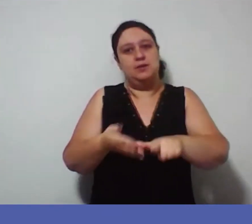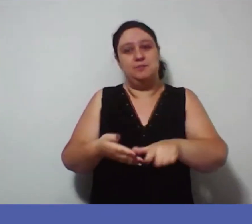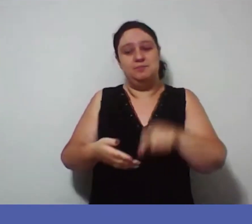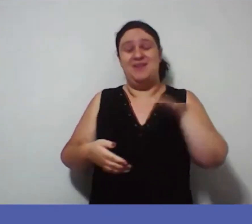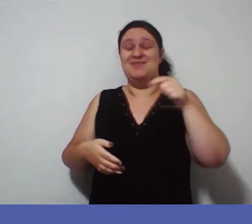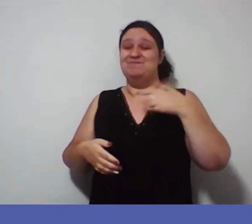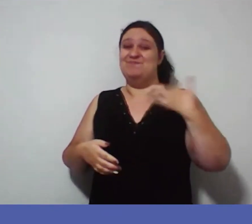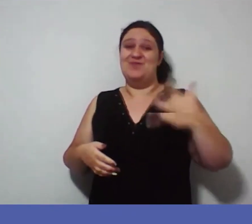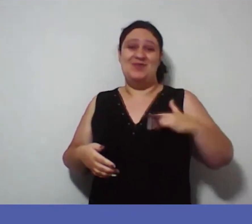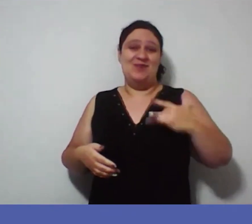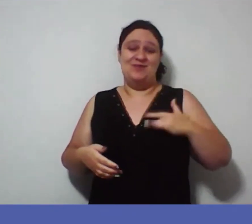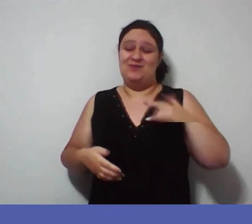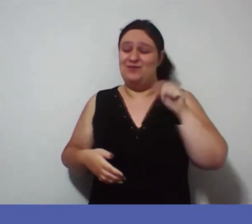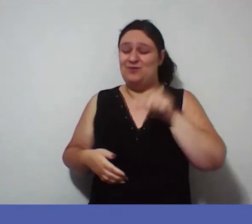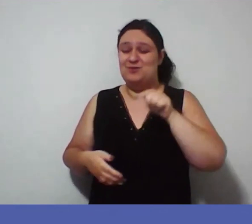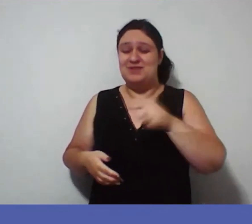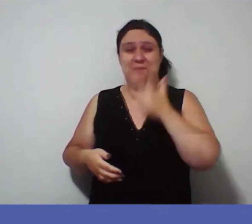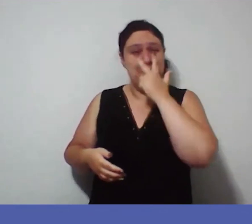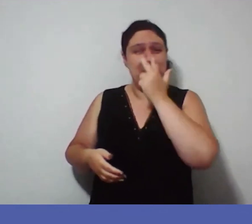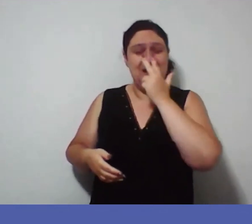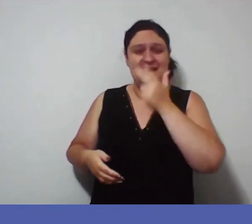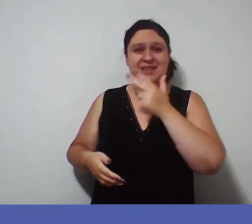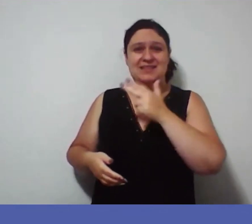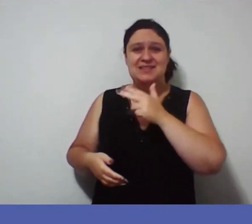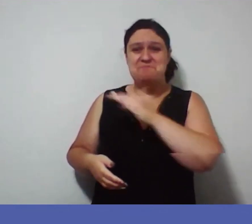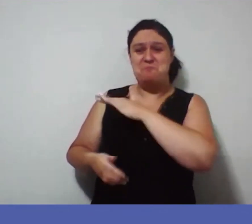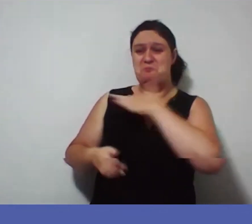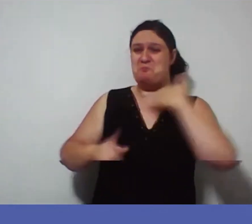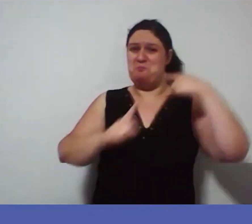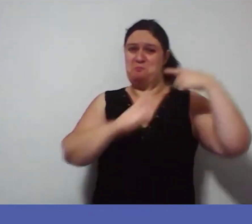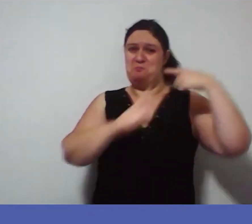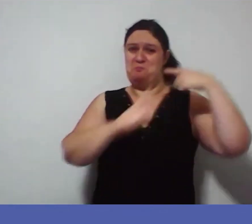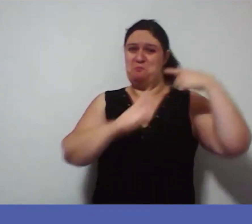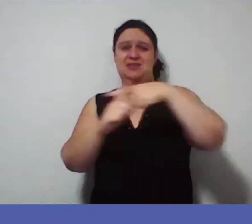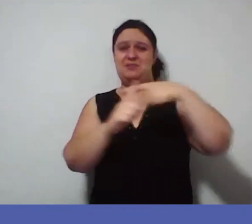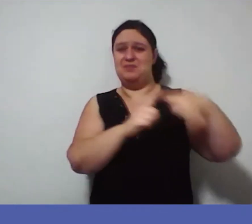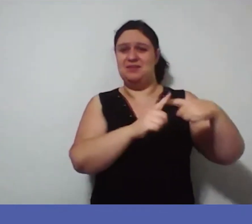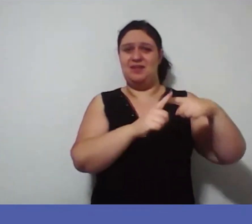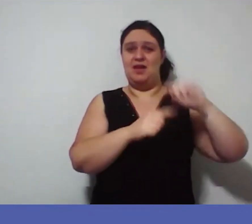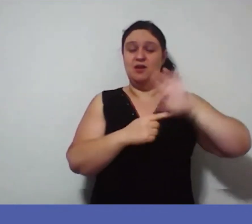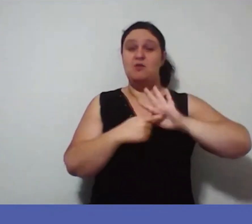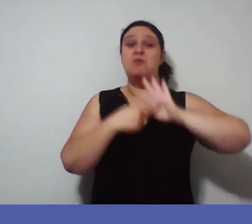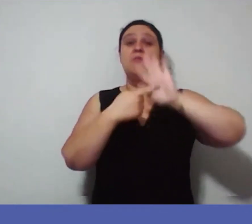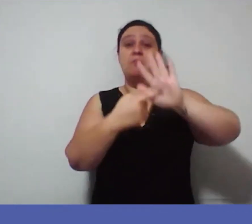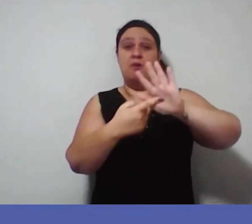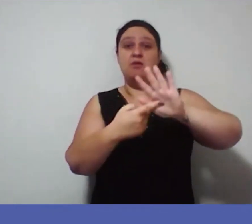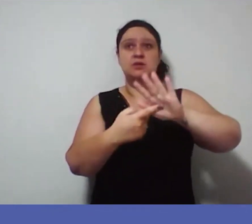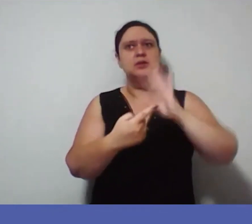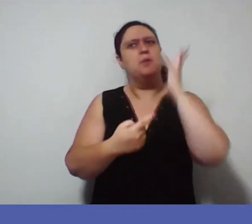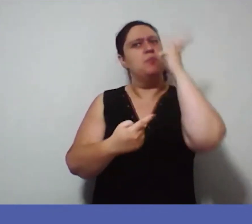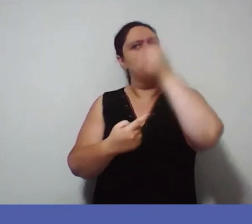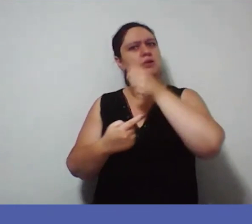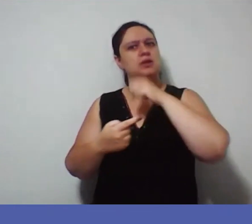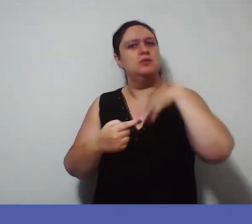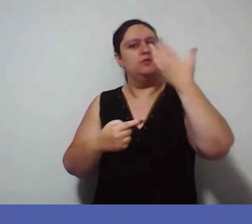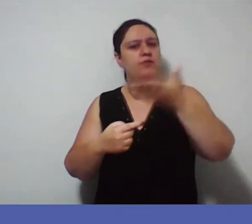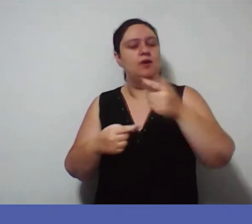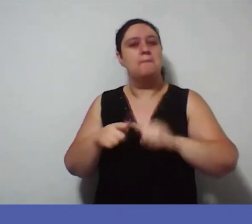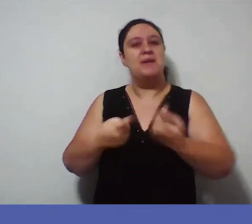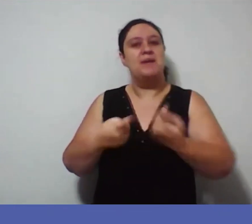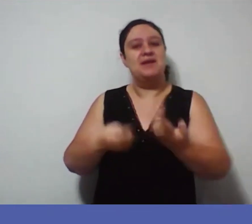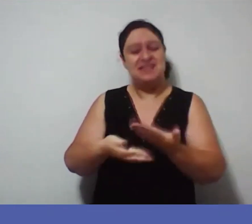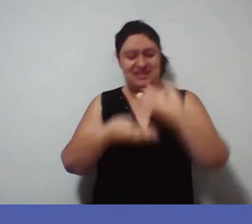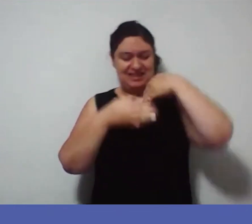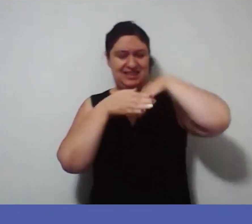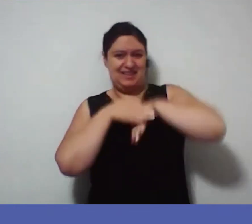aos sepulcros caiados, que por fora se mostram belos, mas interiormente estão